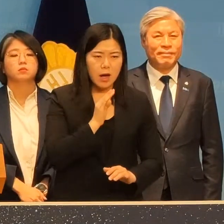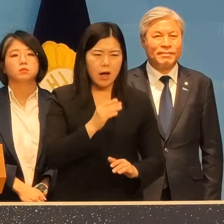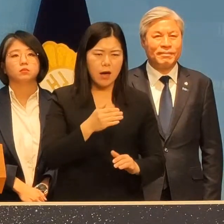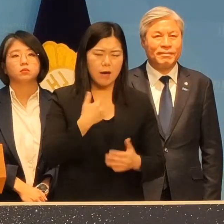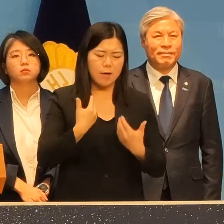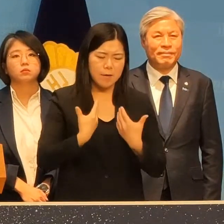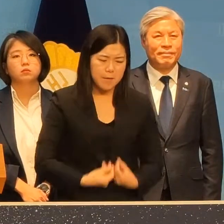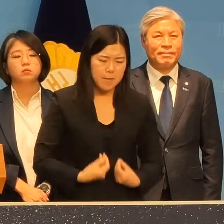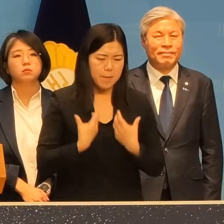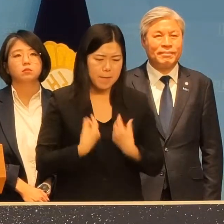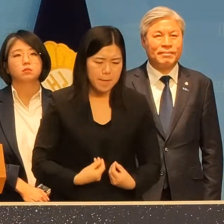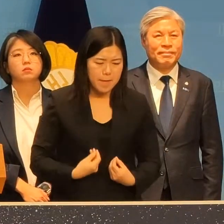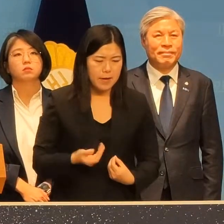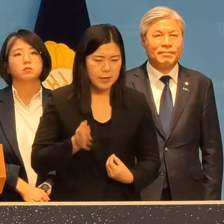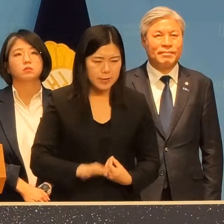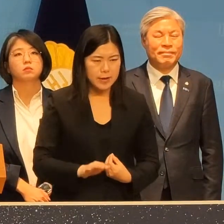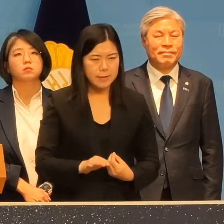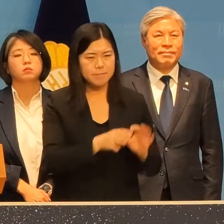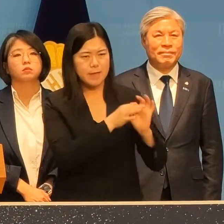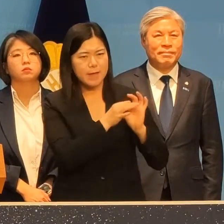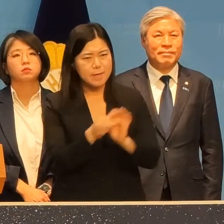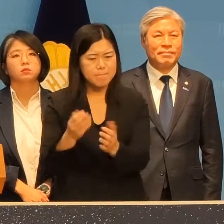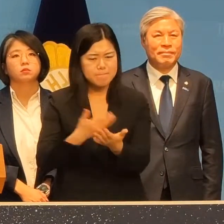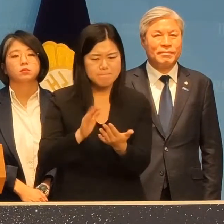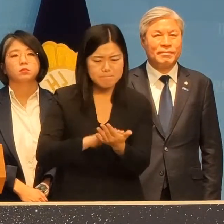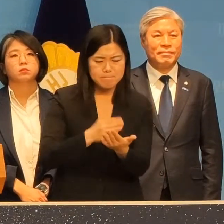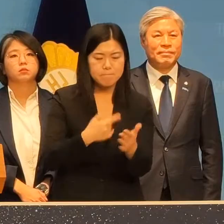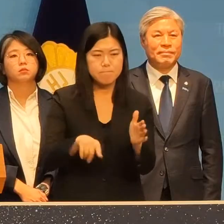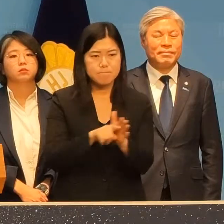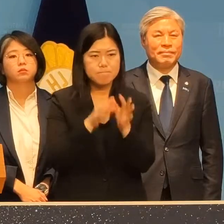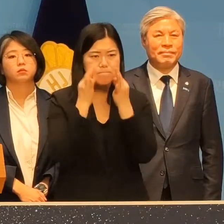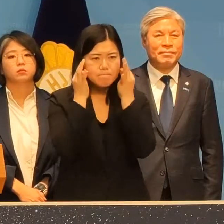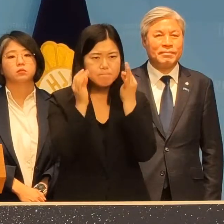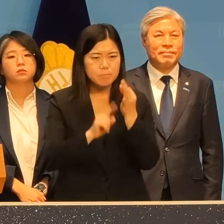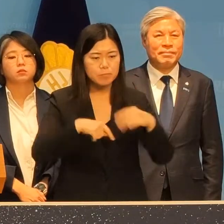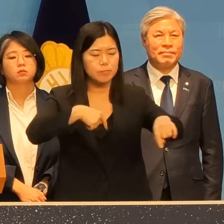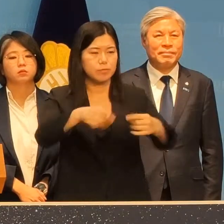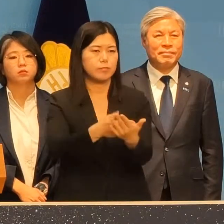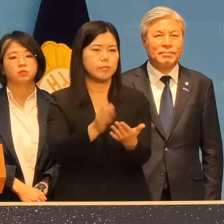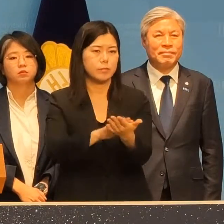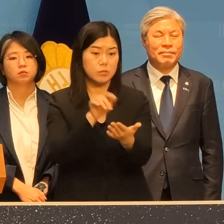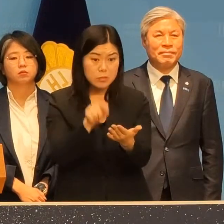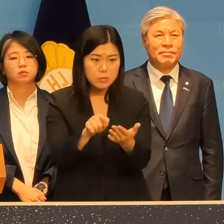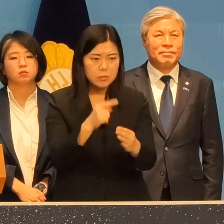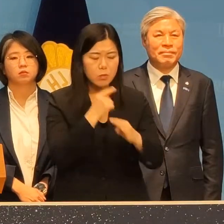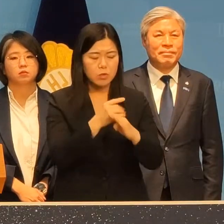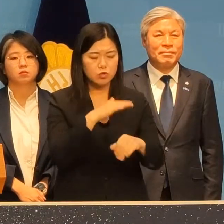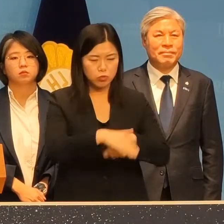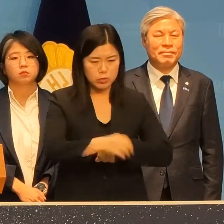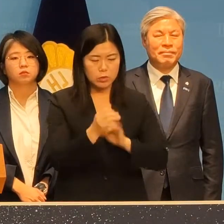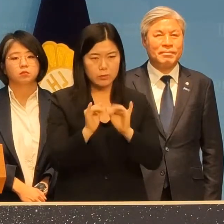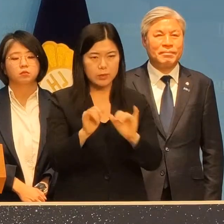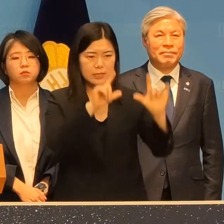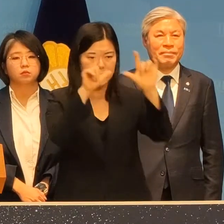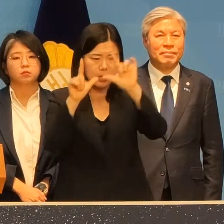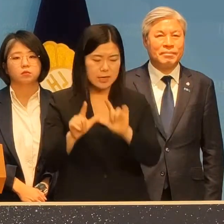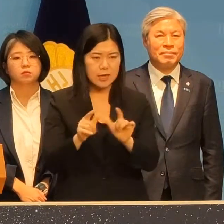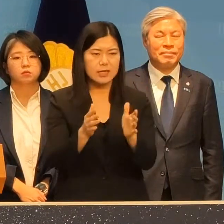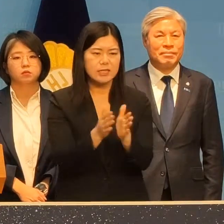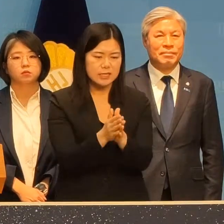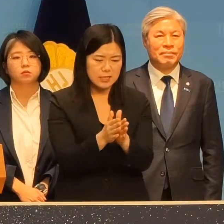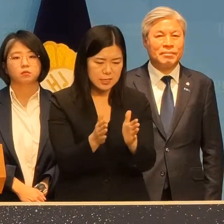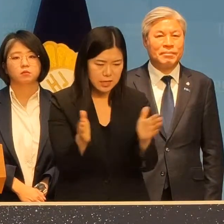끊임없이 제도개혁에 앞장선 이유는 정치개혁이야말로 민주주의와 민생의 시작이자